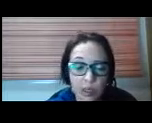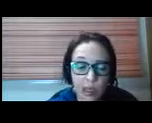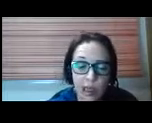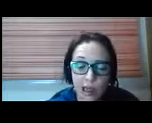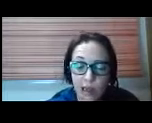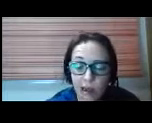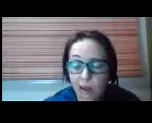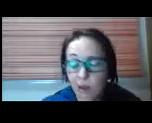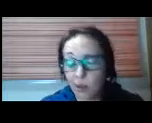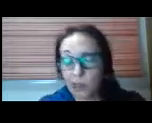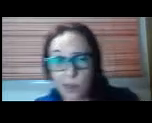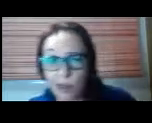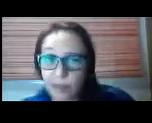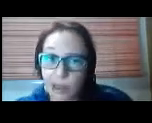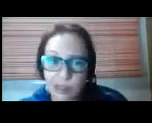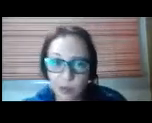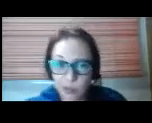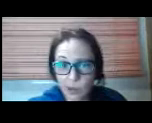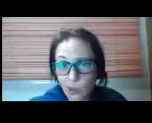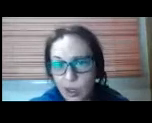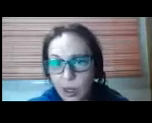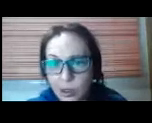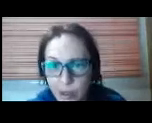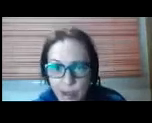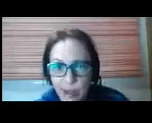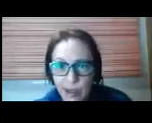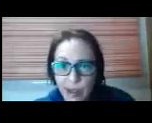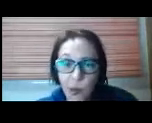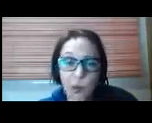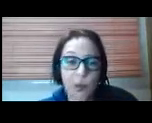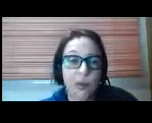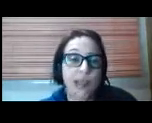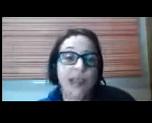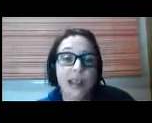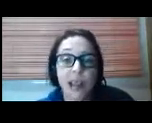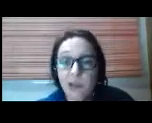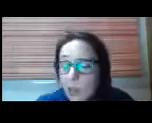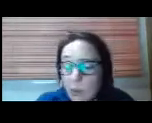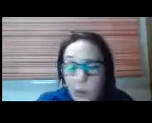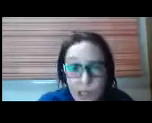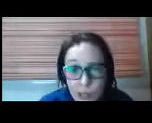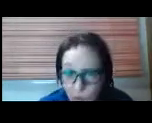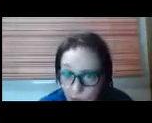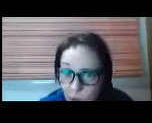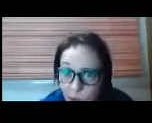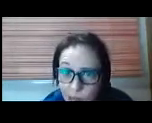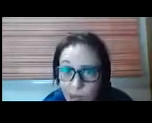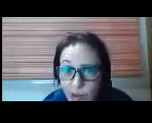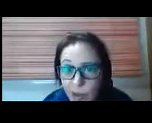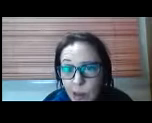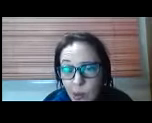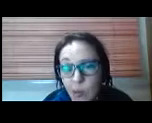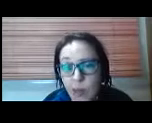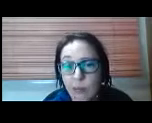decretos, en nuestra experiencia, la que estamos empezando a tener en Grupo Más, afectan a muy poquitas personas con